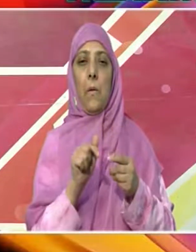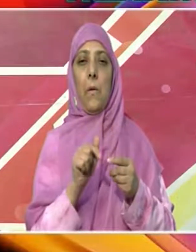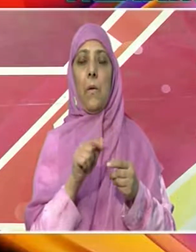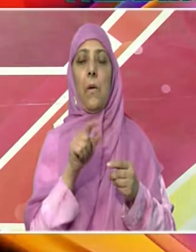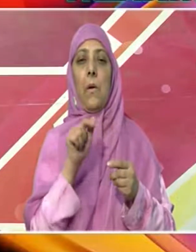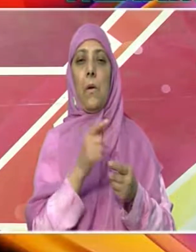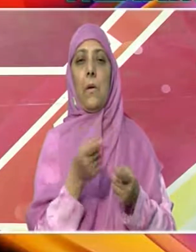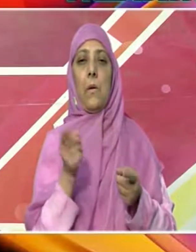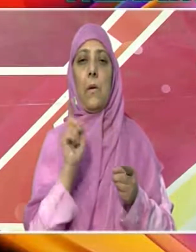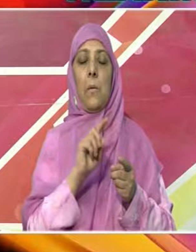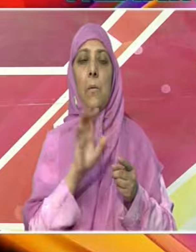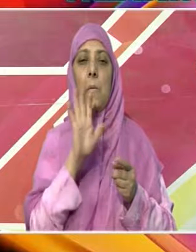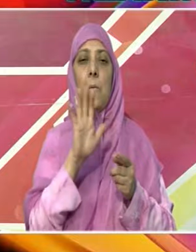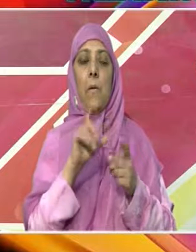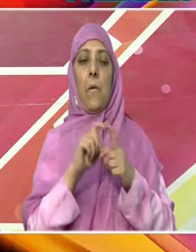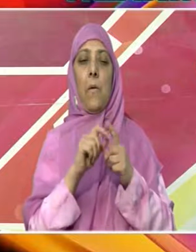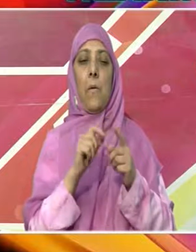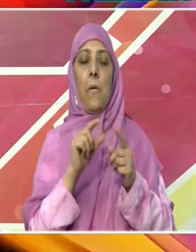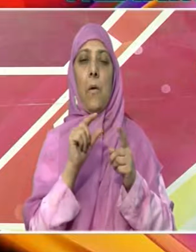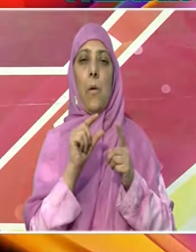जहां नमाज़